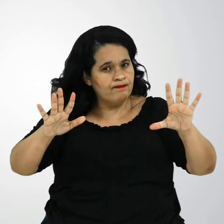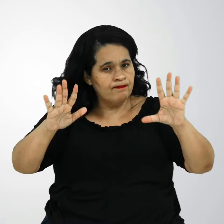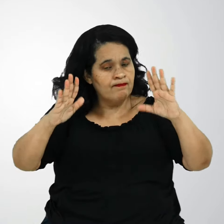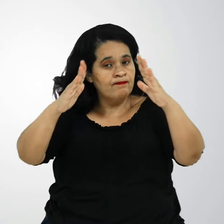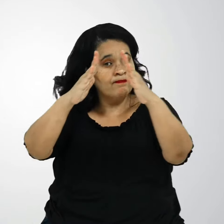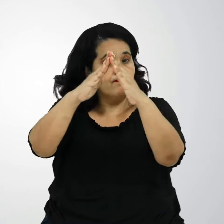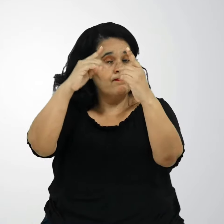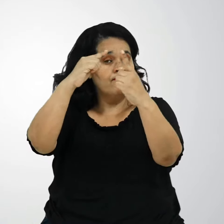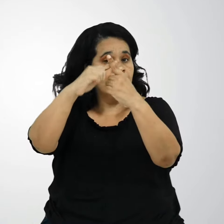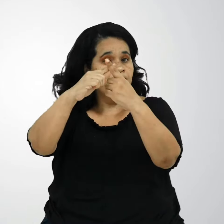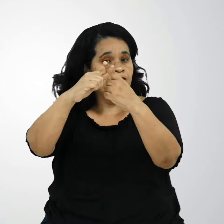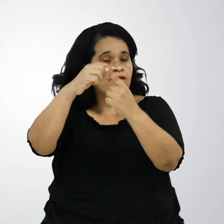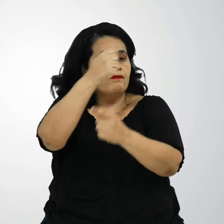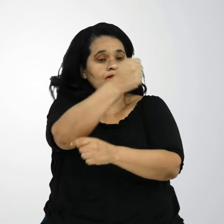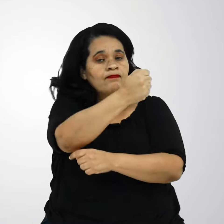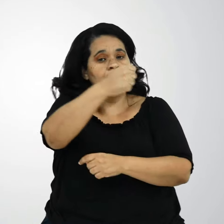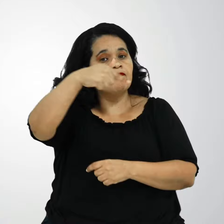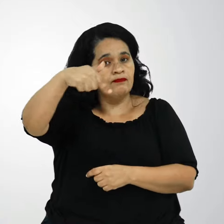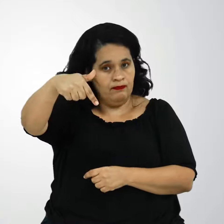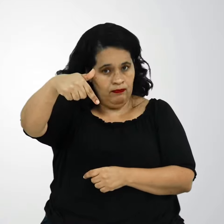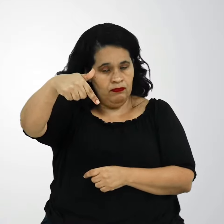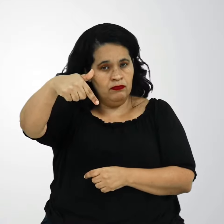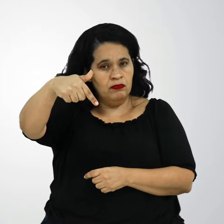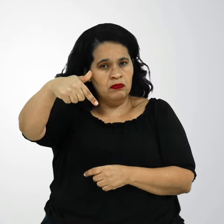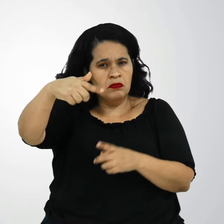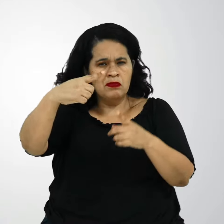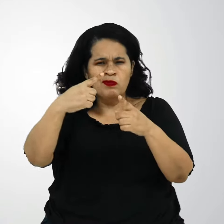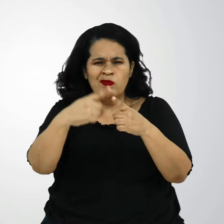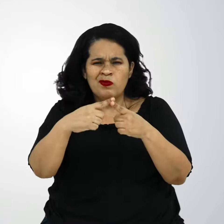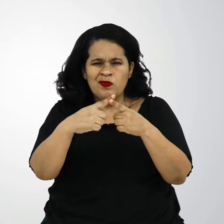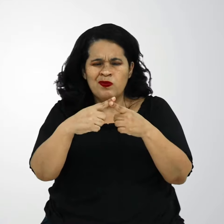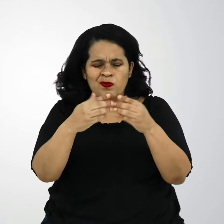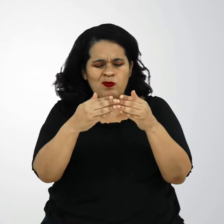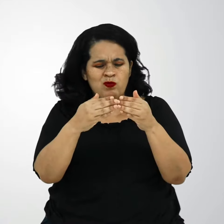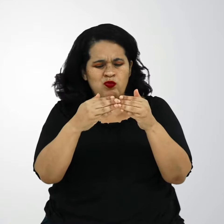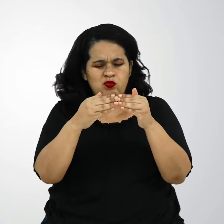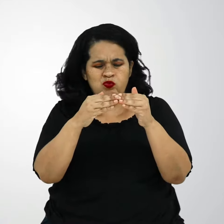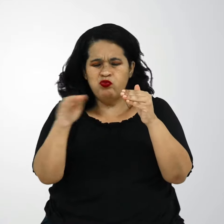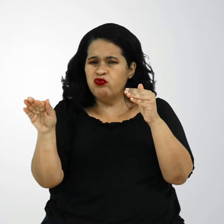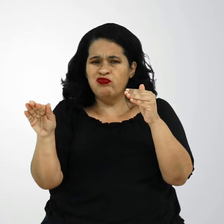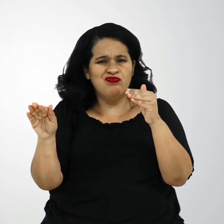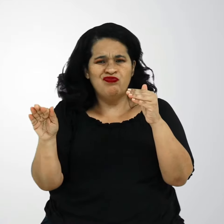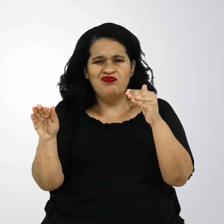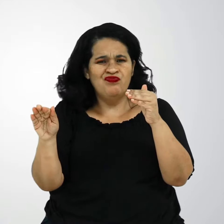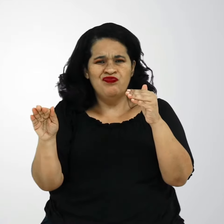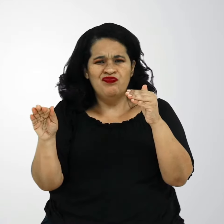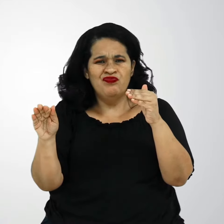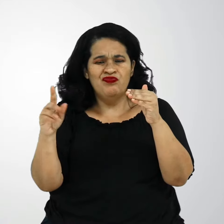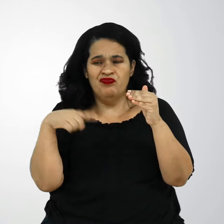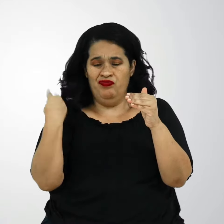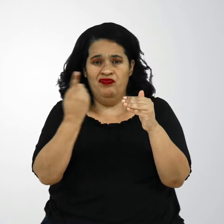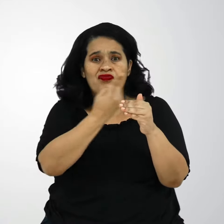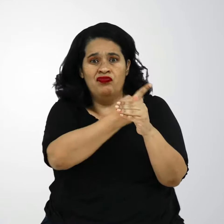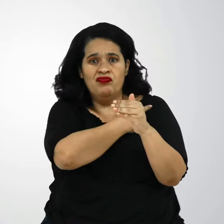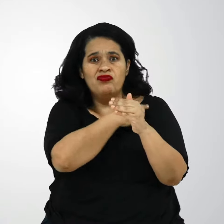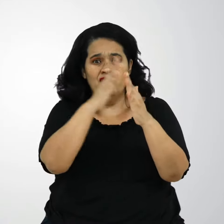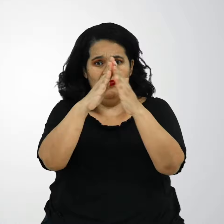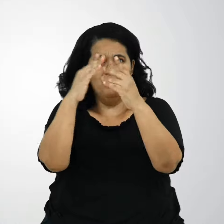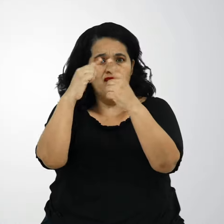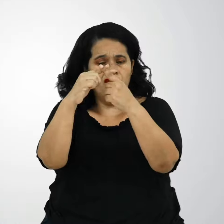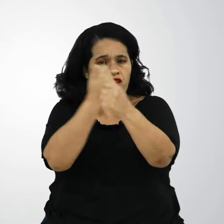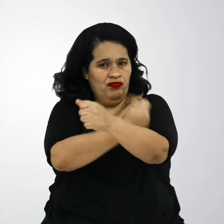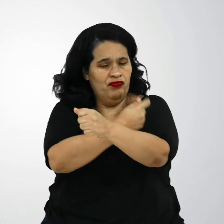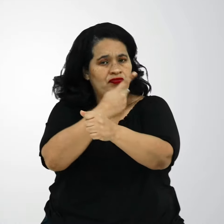Adventista do Sétimo Dia, né? Que difere bastante da gente nessa compreensão, principalmente